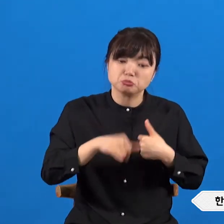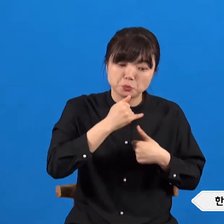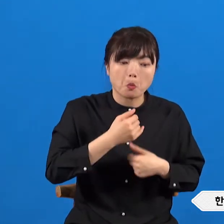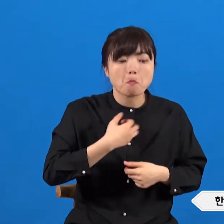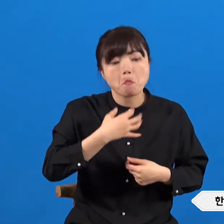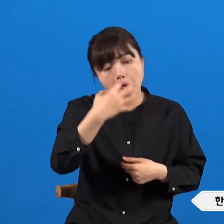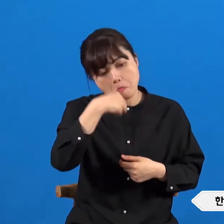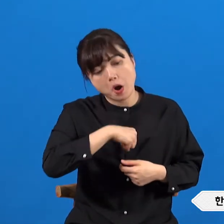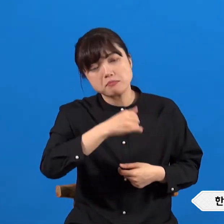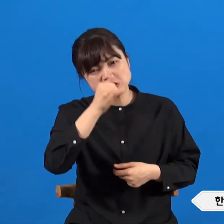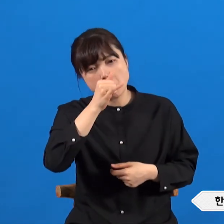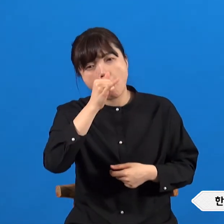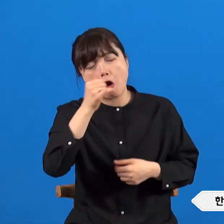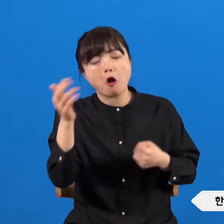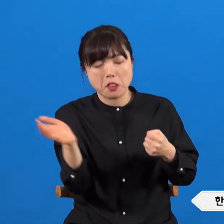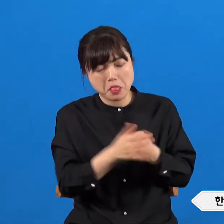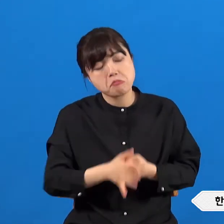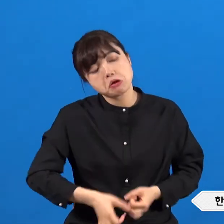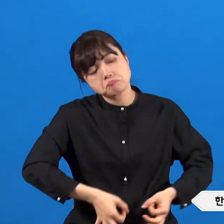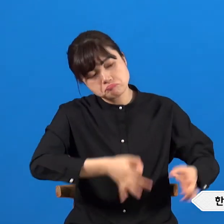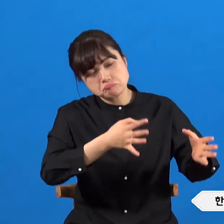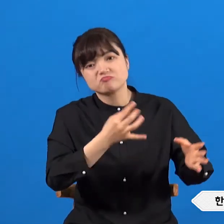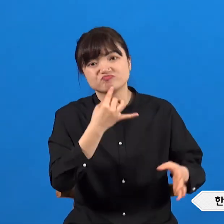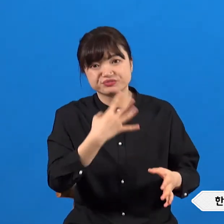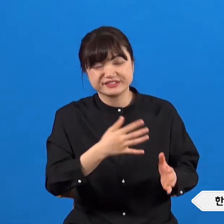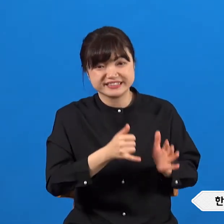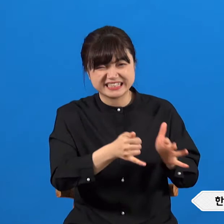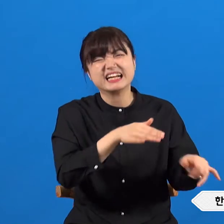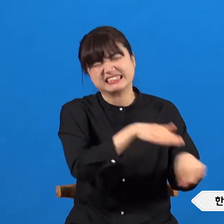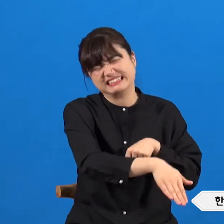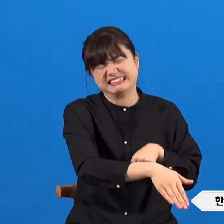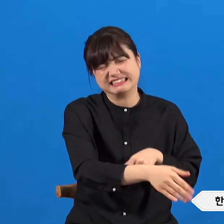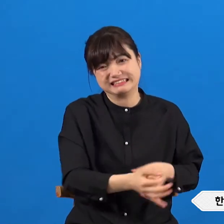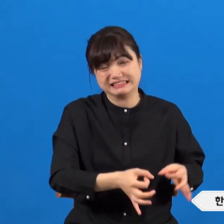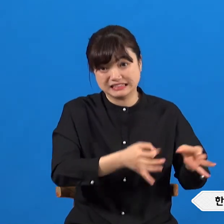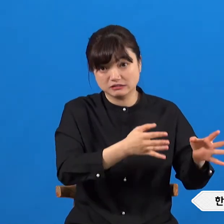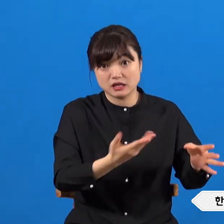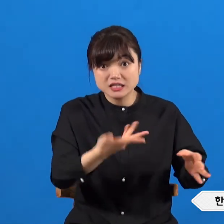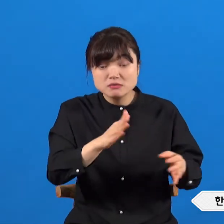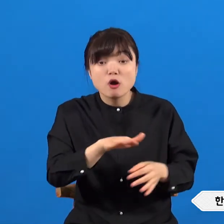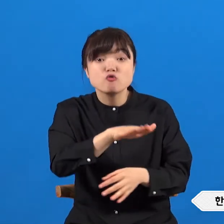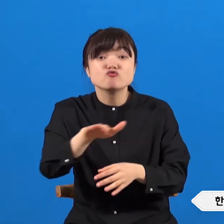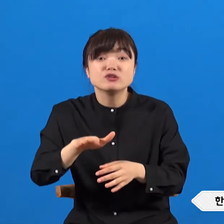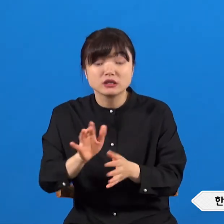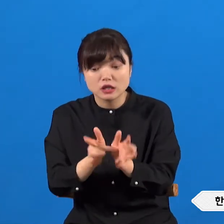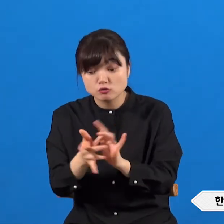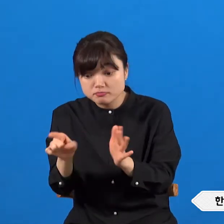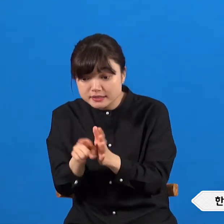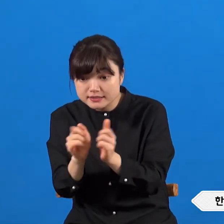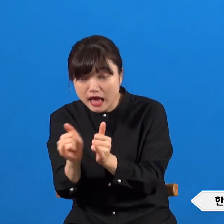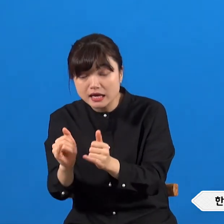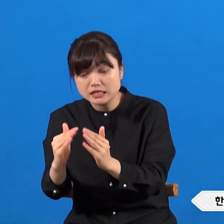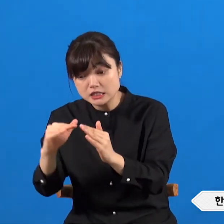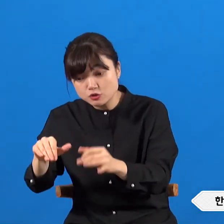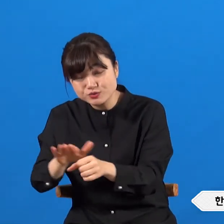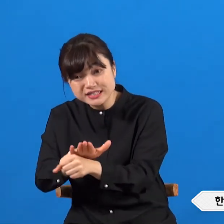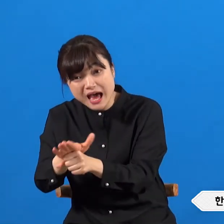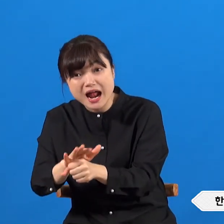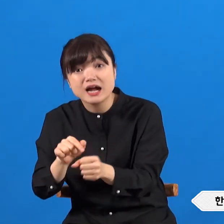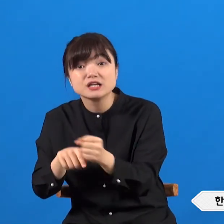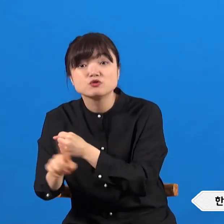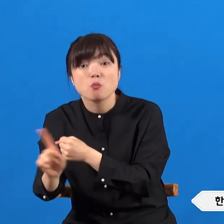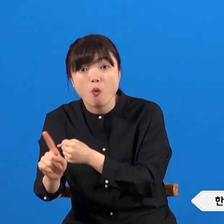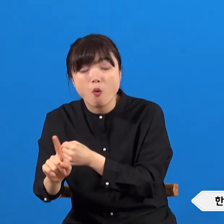나에게 보람이 있으니까 하는 것이죠. 그런데 우리가 이웃을 섬기는 것은 단순히 세상에